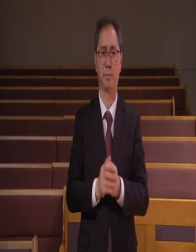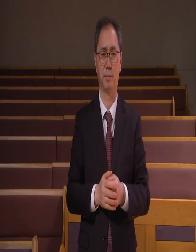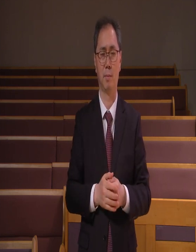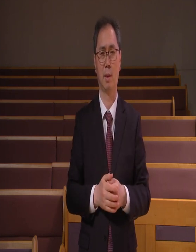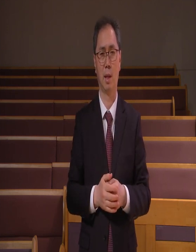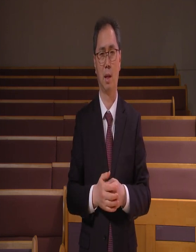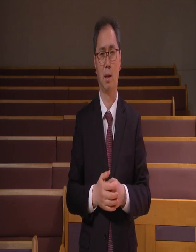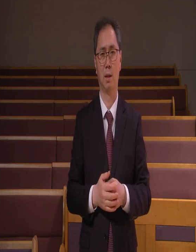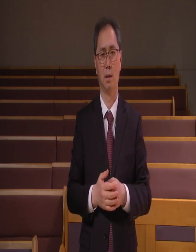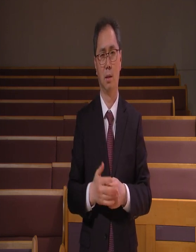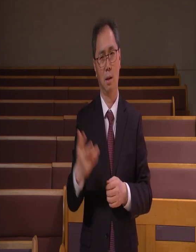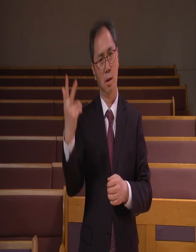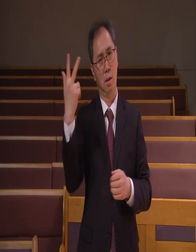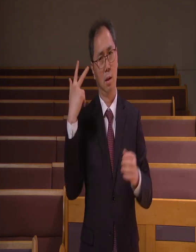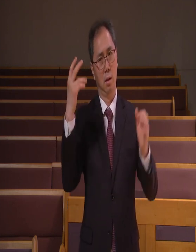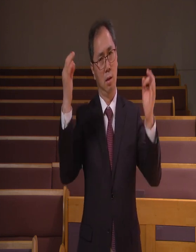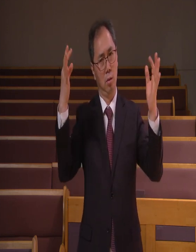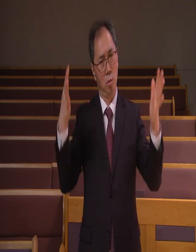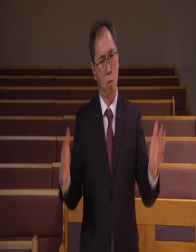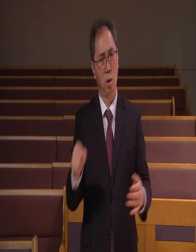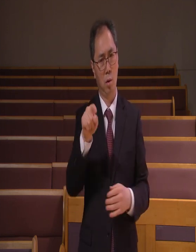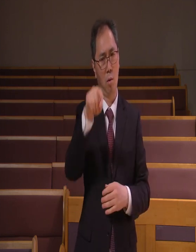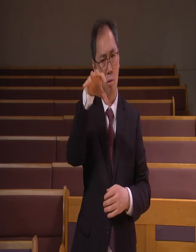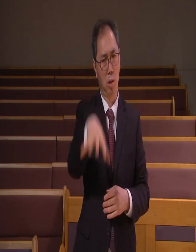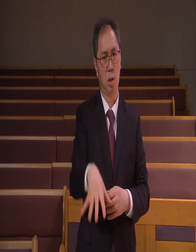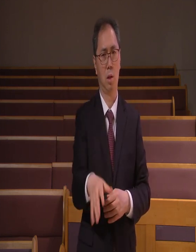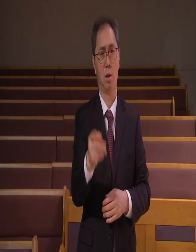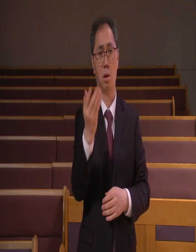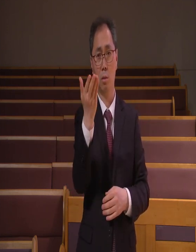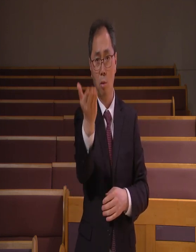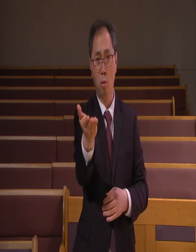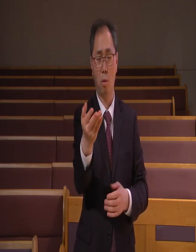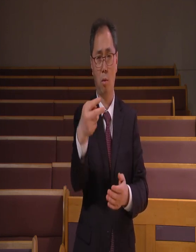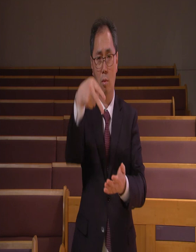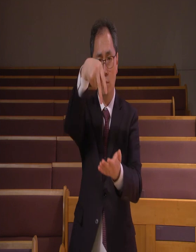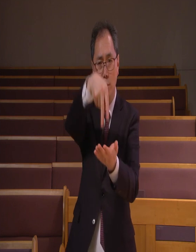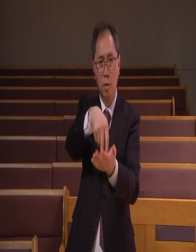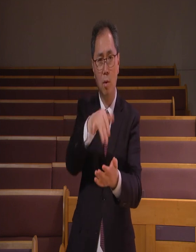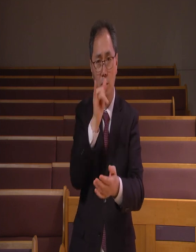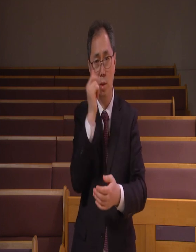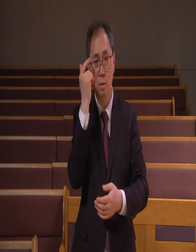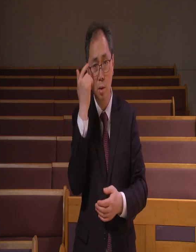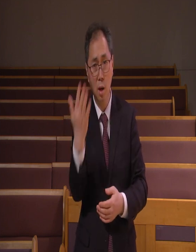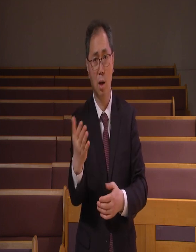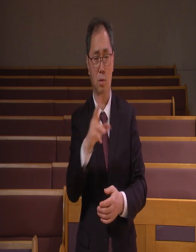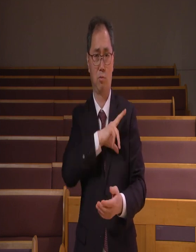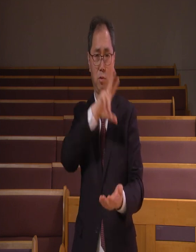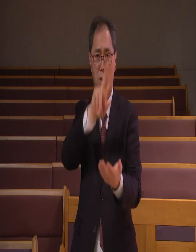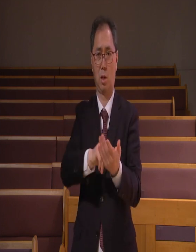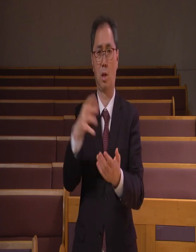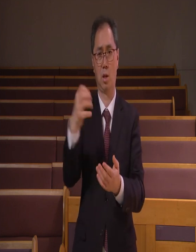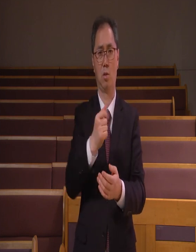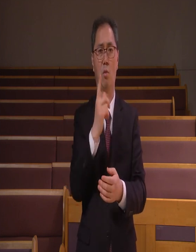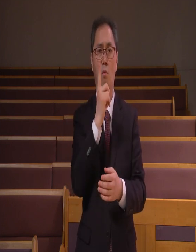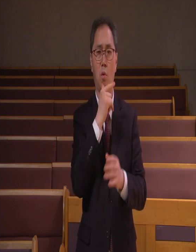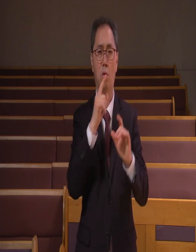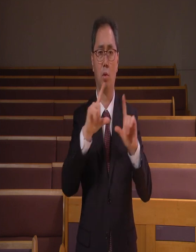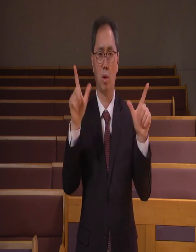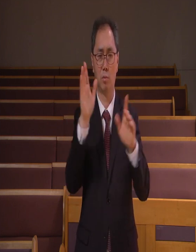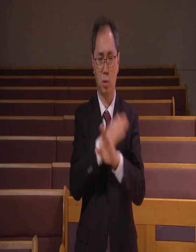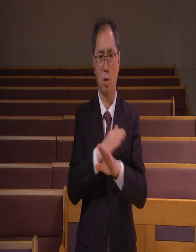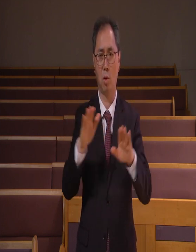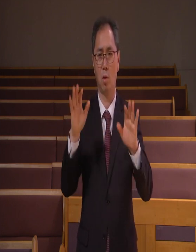한 주 동안 거기 너 있었는가 그때에 라는 주제를 갖고서